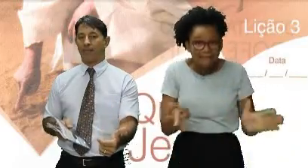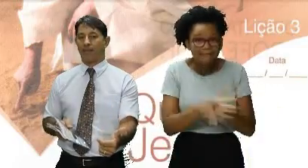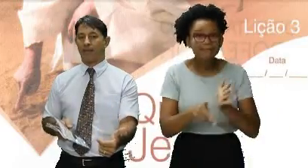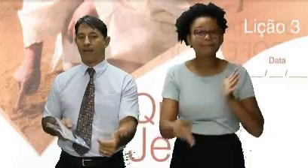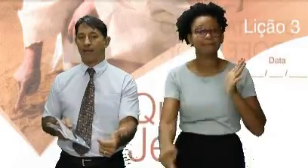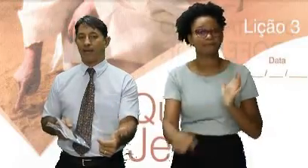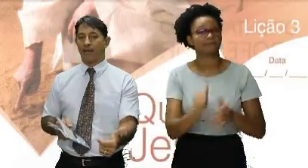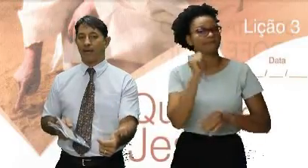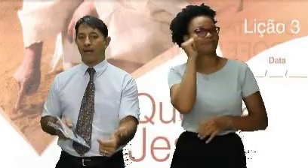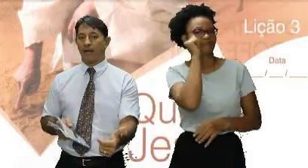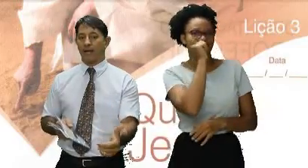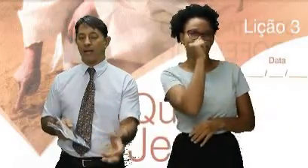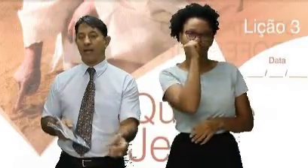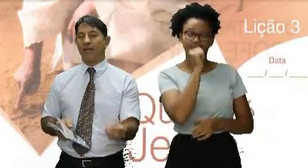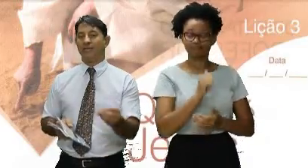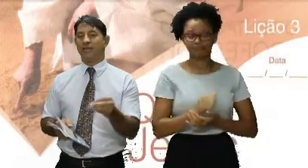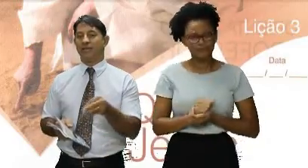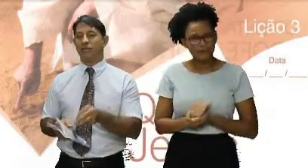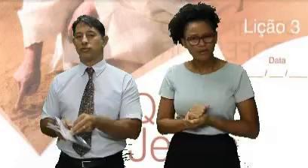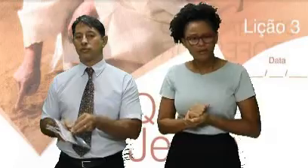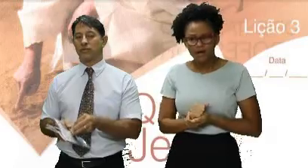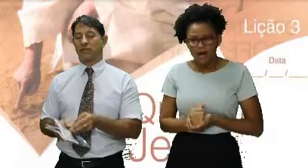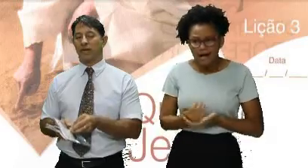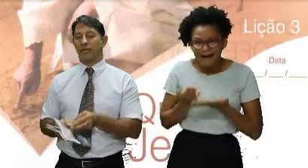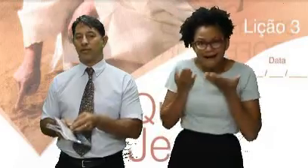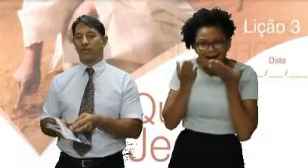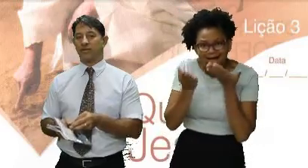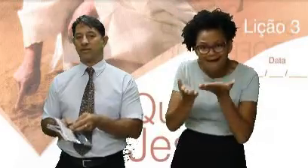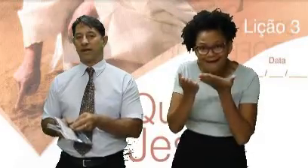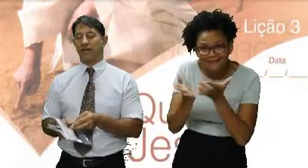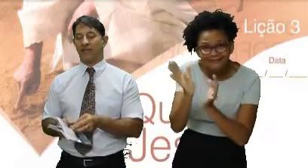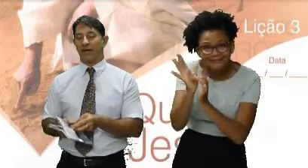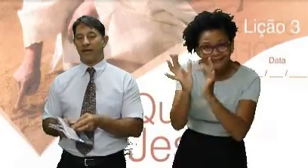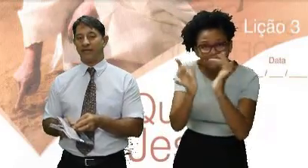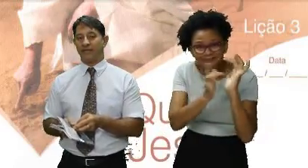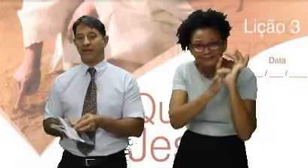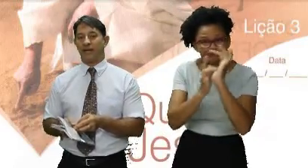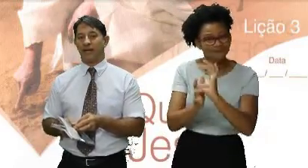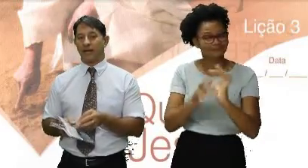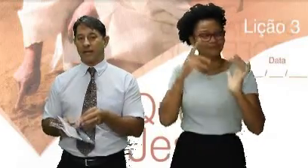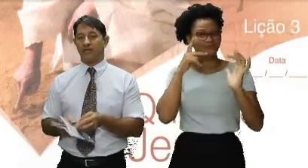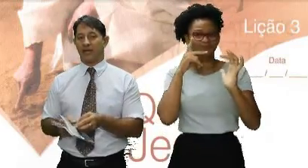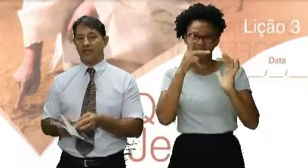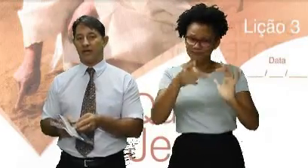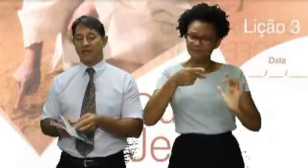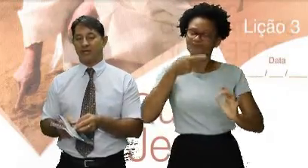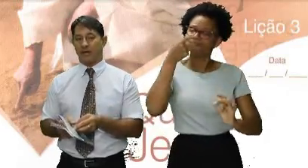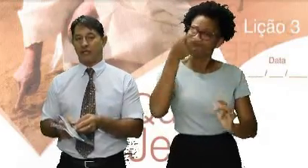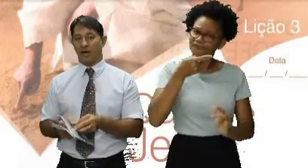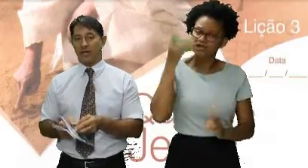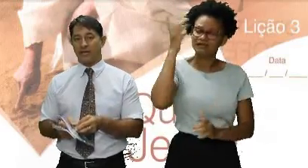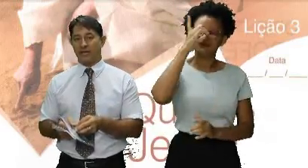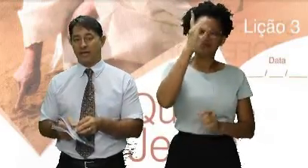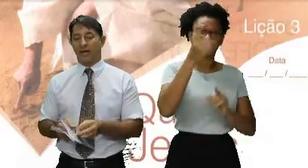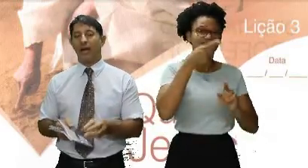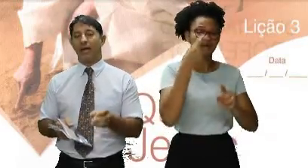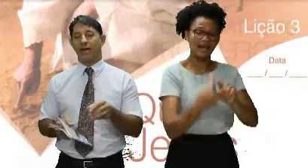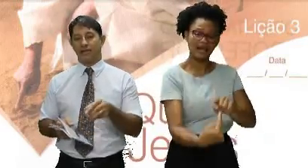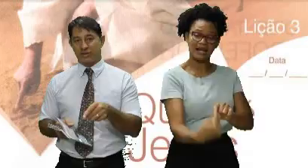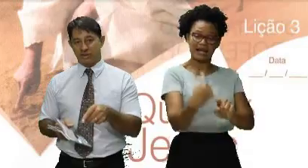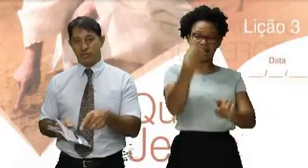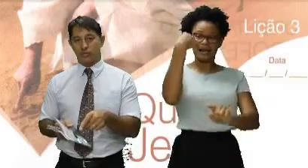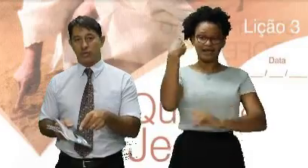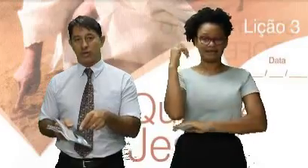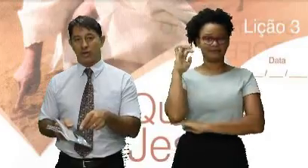mulher. Então esse Jesus, quem a profecia refere-se, que Deus refere-se lá no jardim,